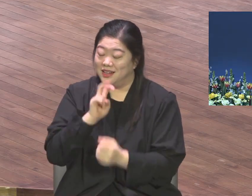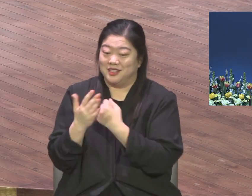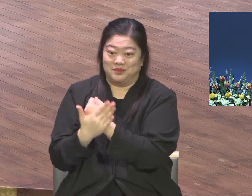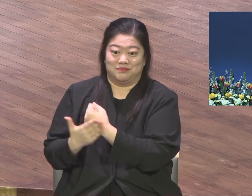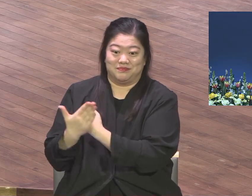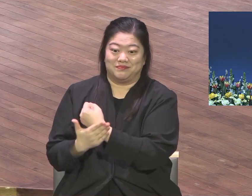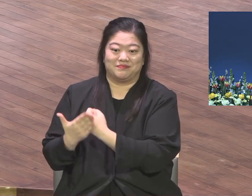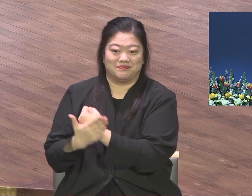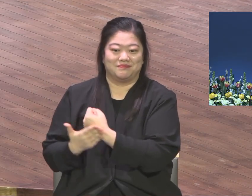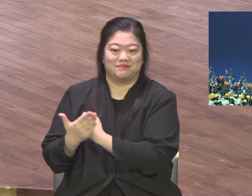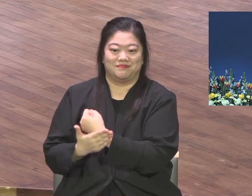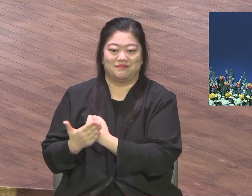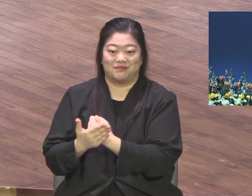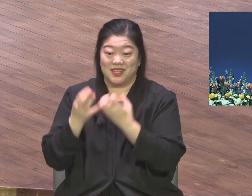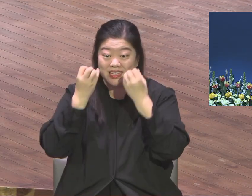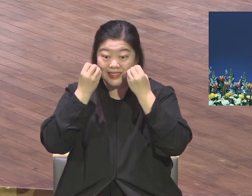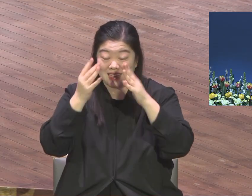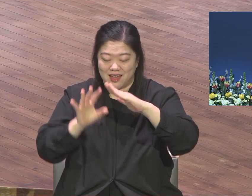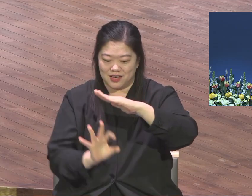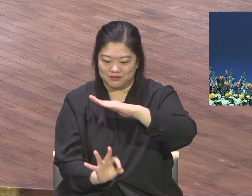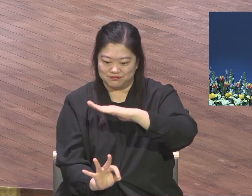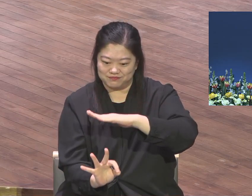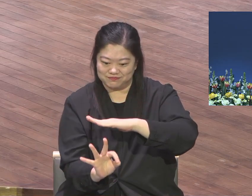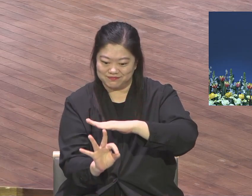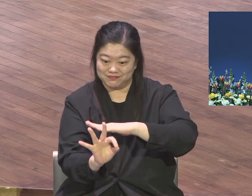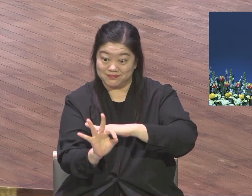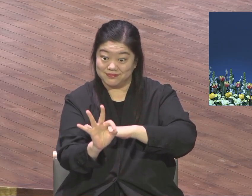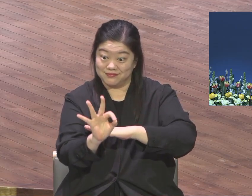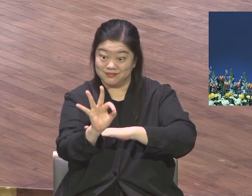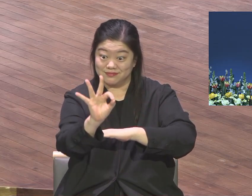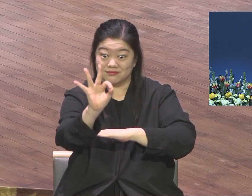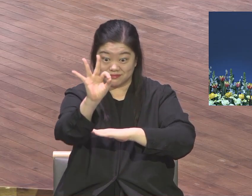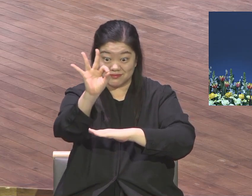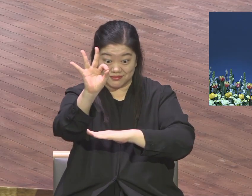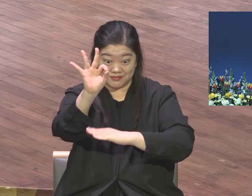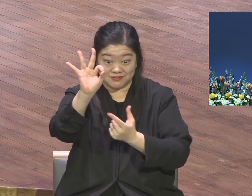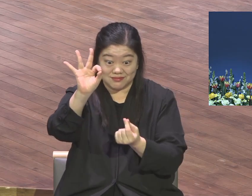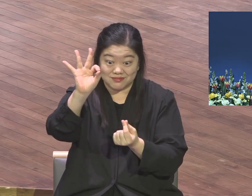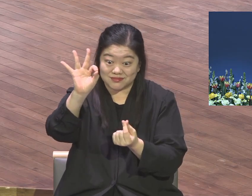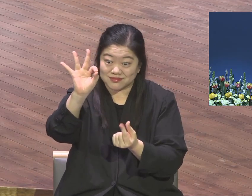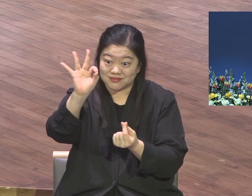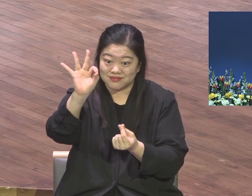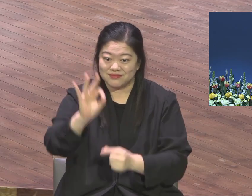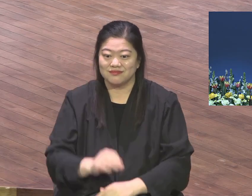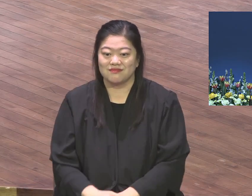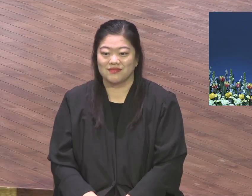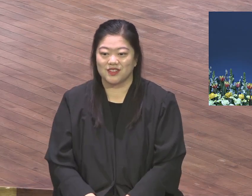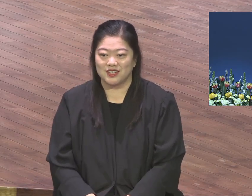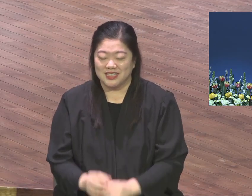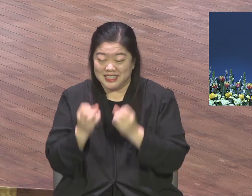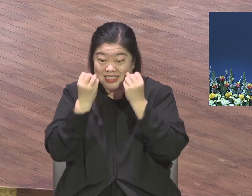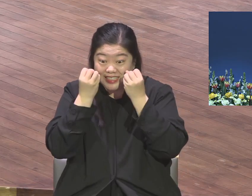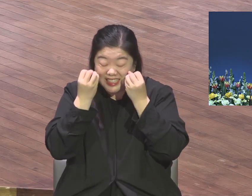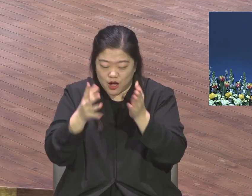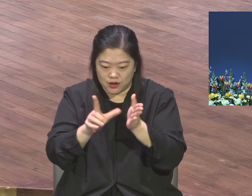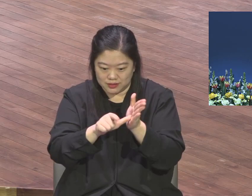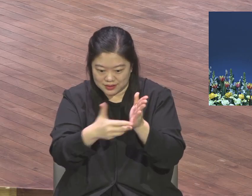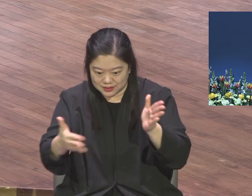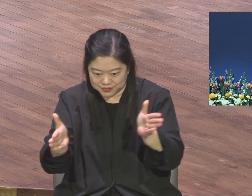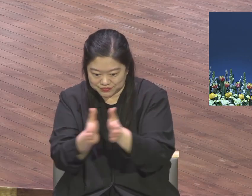여러분 자기였습니다. 새 아침이 밝았네. 아멘. 새로운 날이